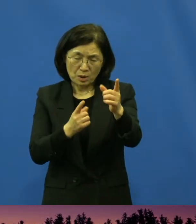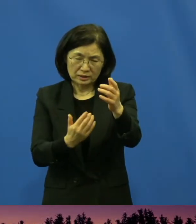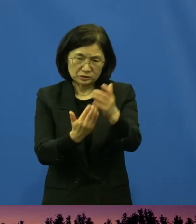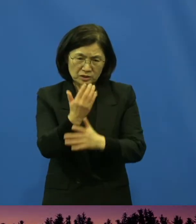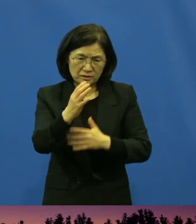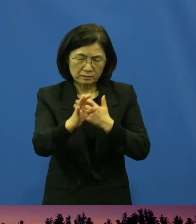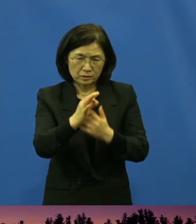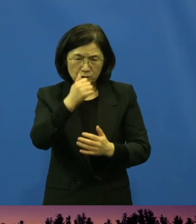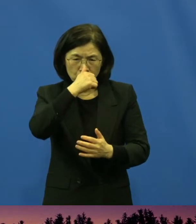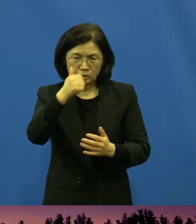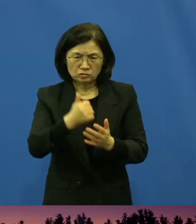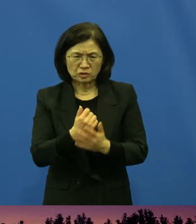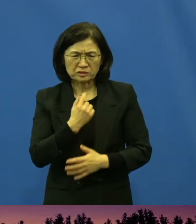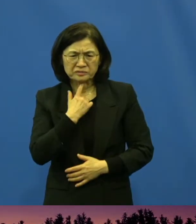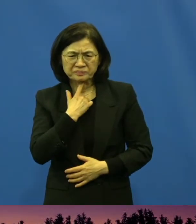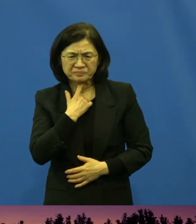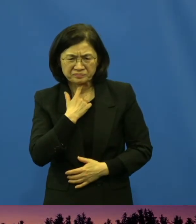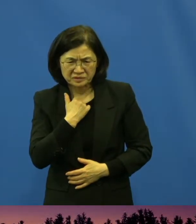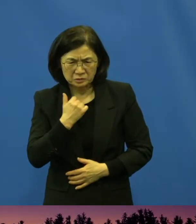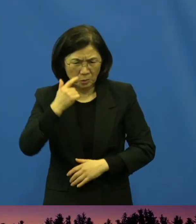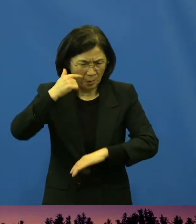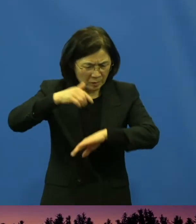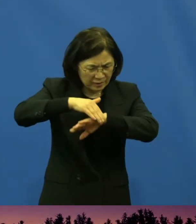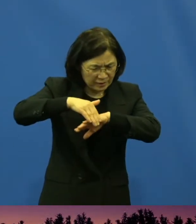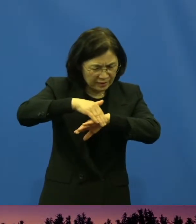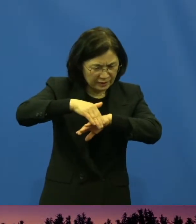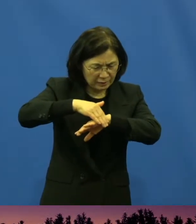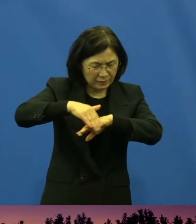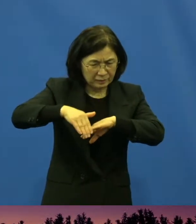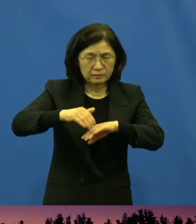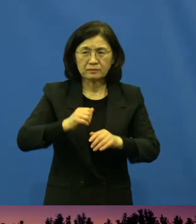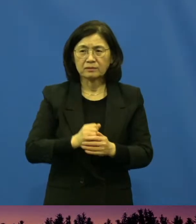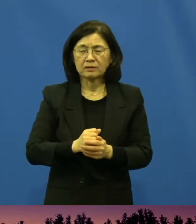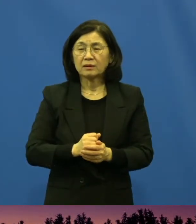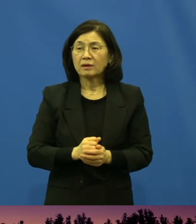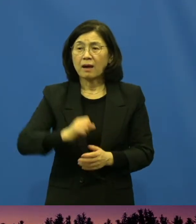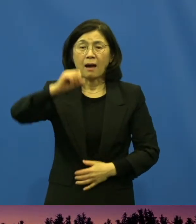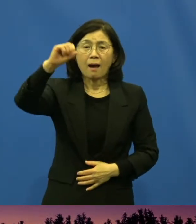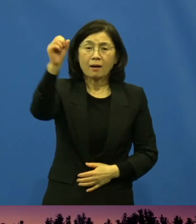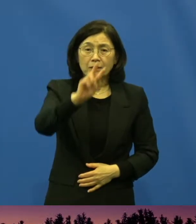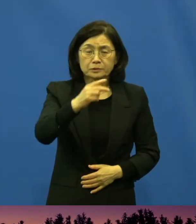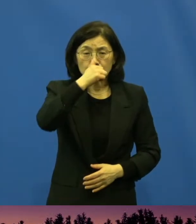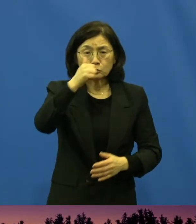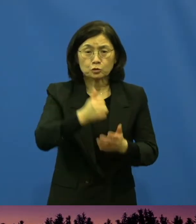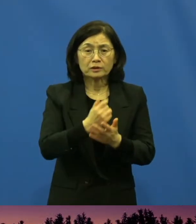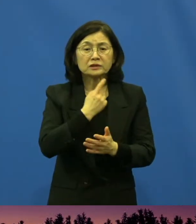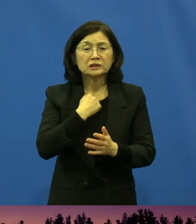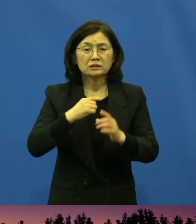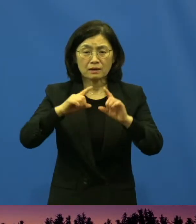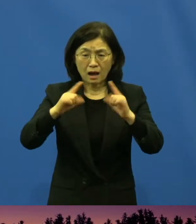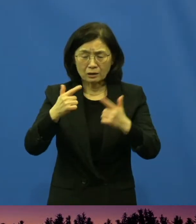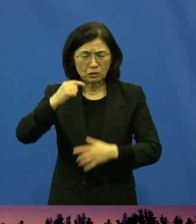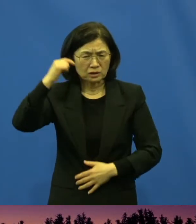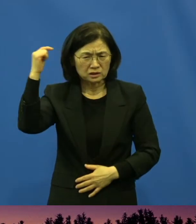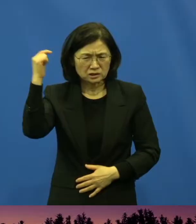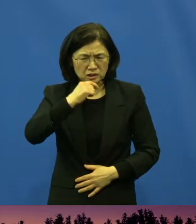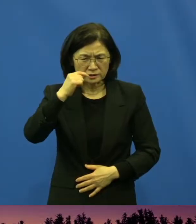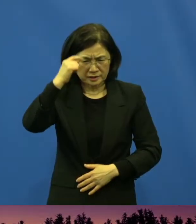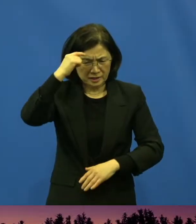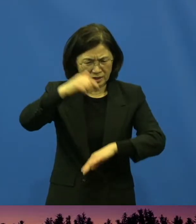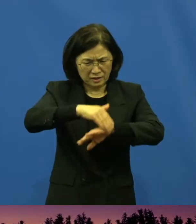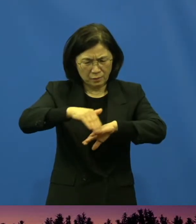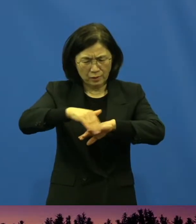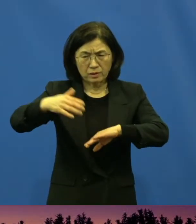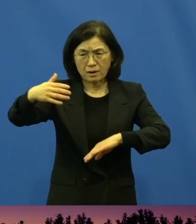싶어하는 계획을 하는 거예요. 그러니까 우발적이고 돌발적인 죄가 아니에요. 굉장히 철저히 계획을